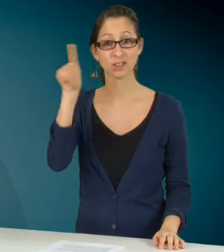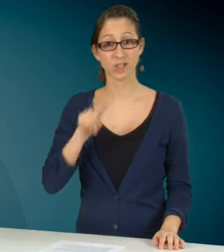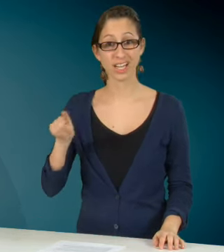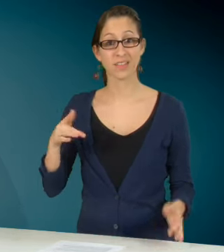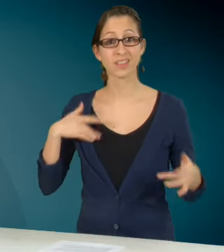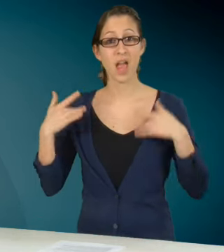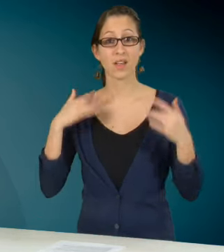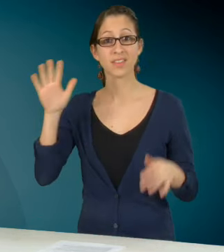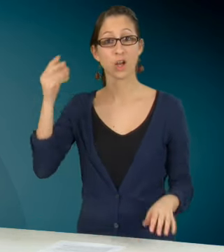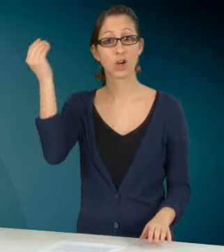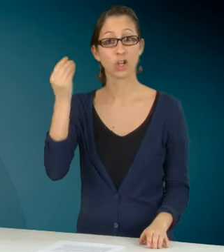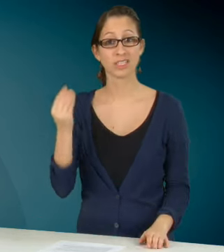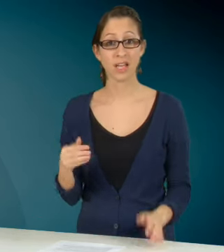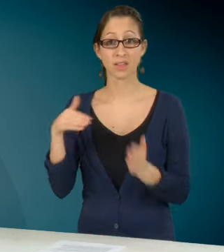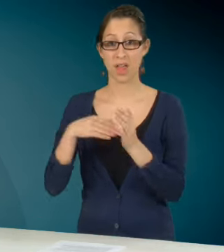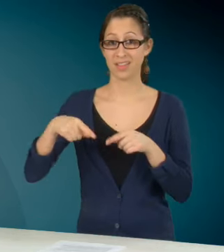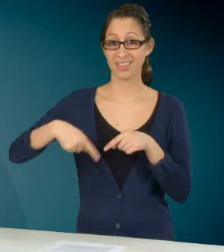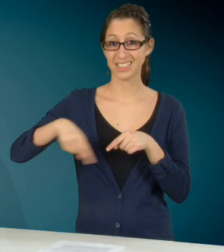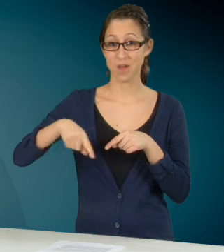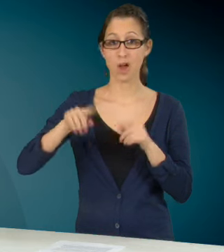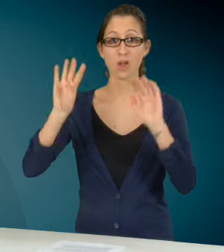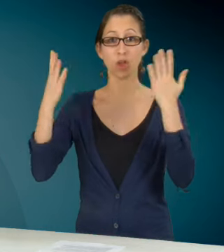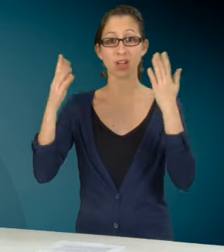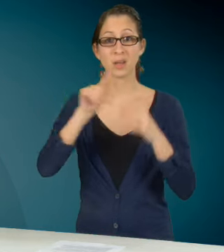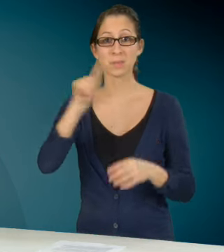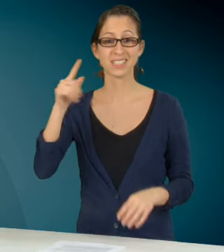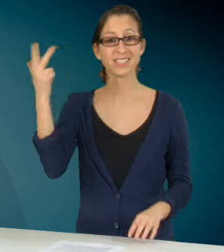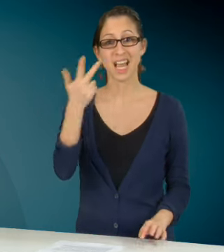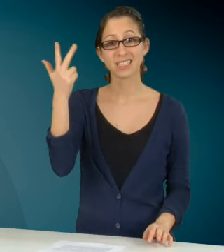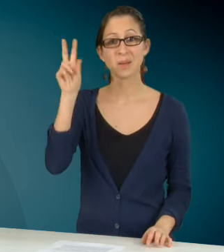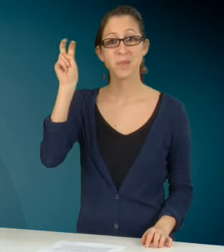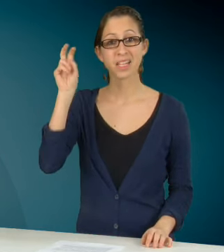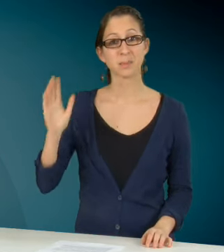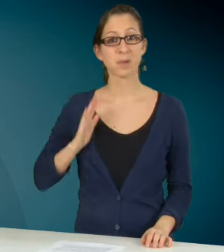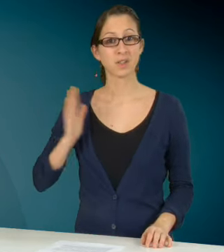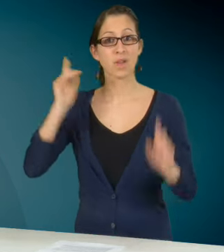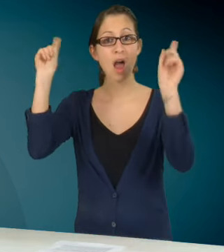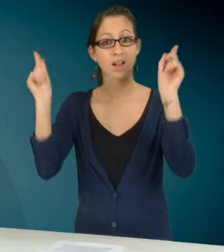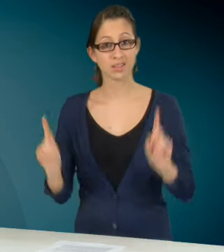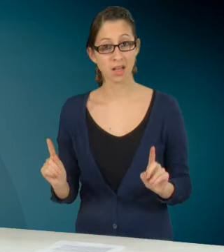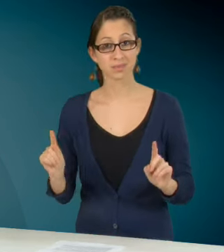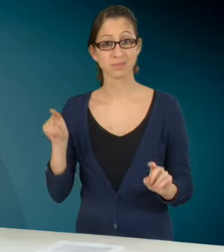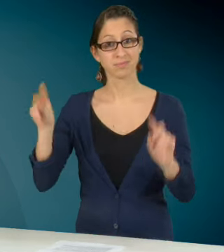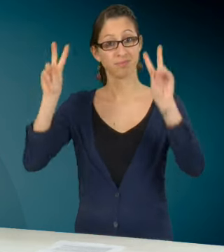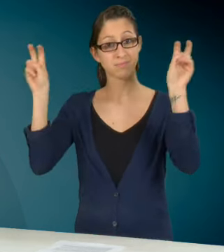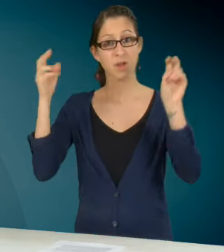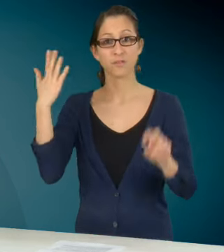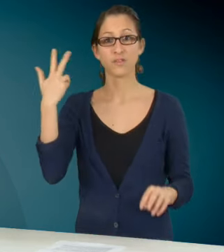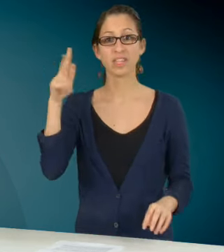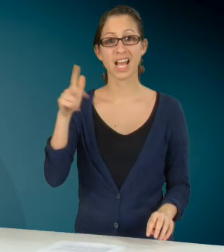hier in zürich findet diese woche vom 9 bis 13 märz beim theater der künste ein besonderer anlass statt nämlich